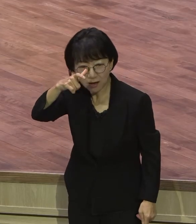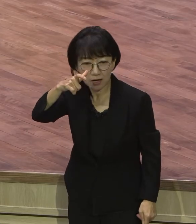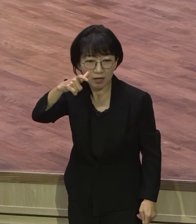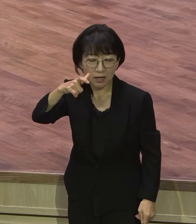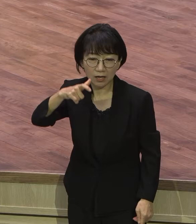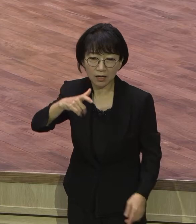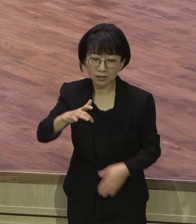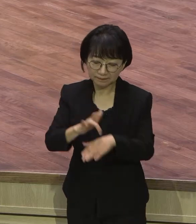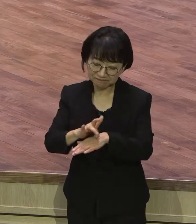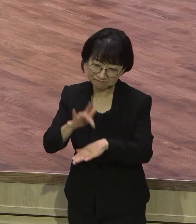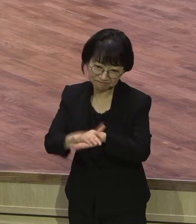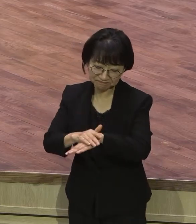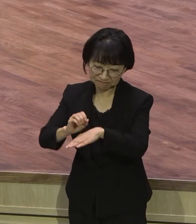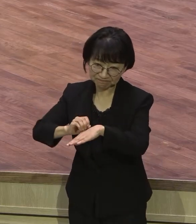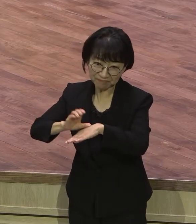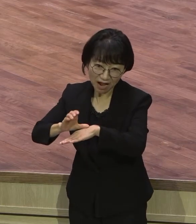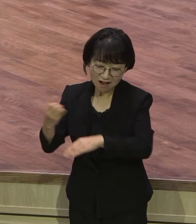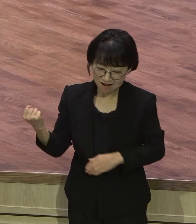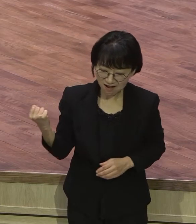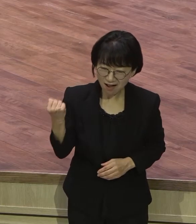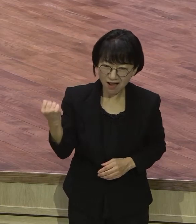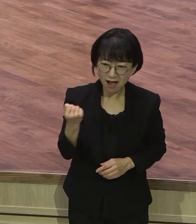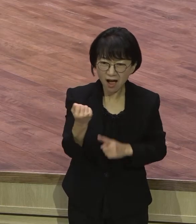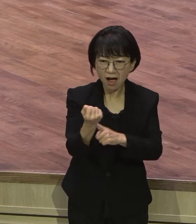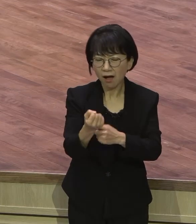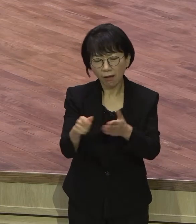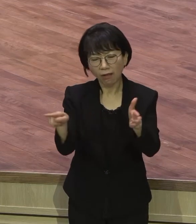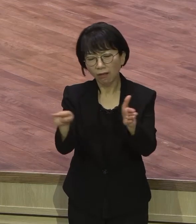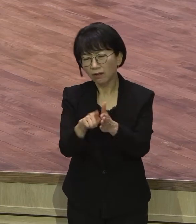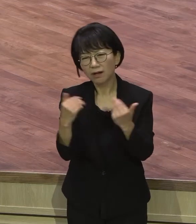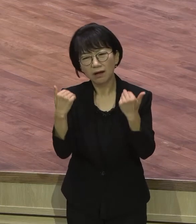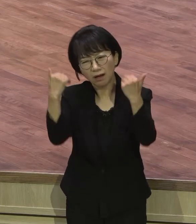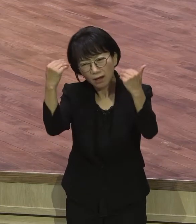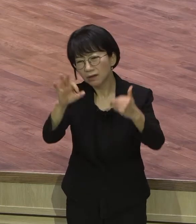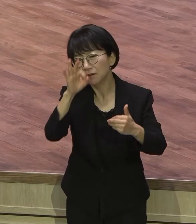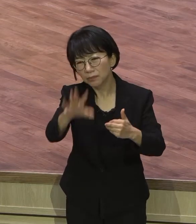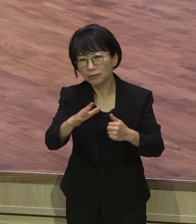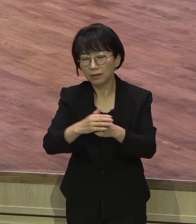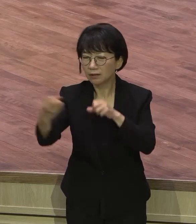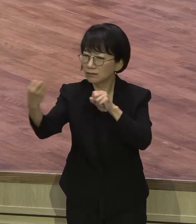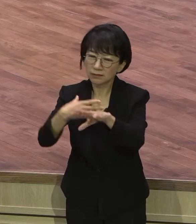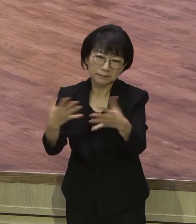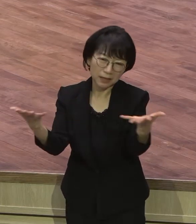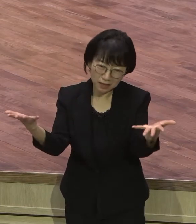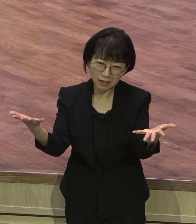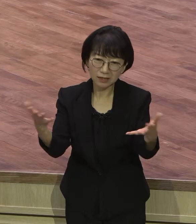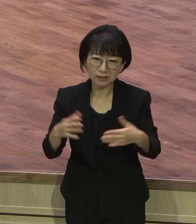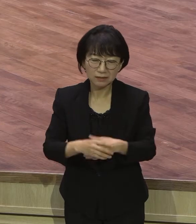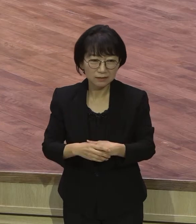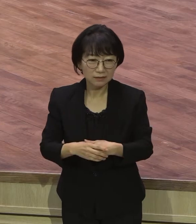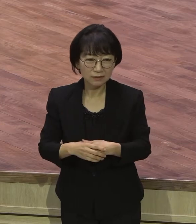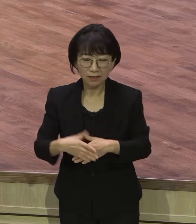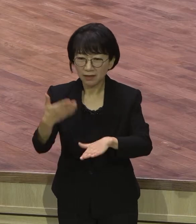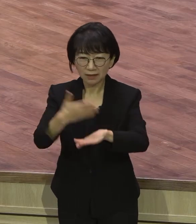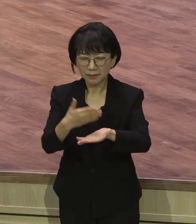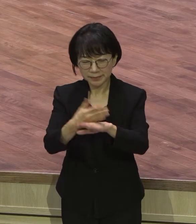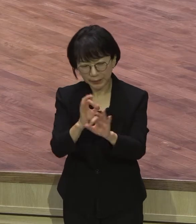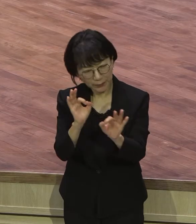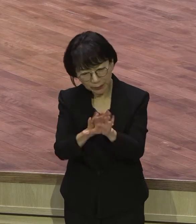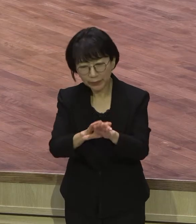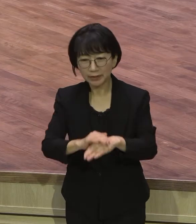더러운 성격 치유 못 받고 그래 살면요 신앙 안 잘합니다. 응답 못 받습니다. 그 속에 감사